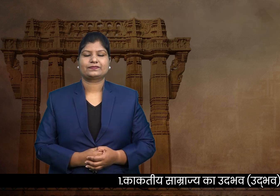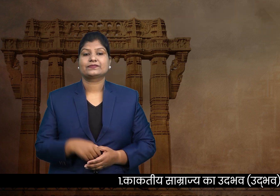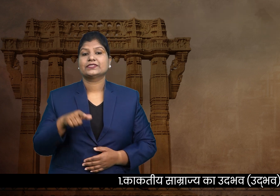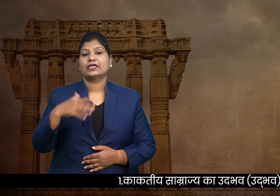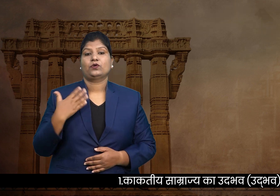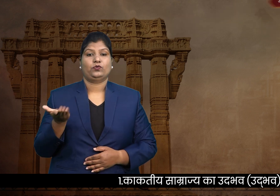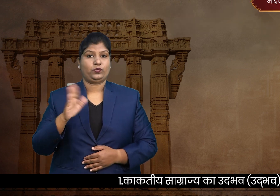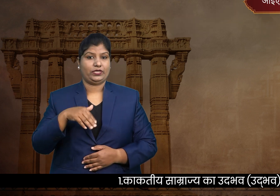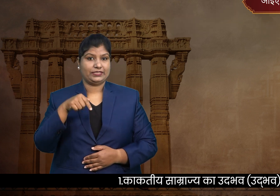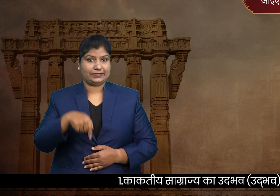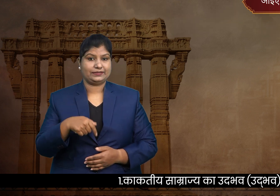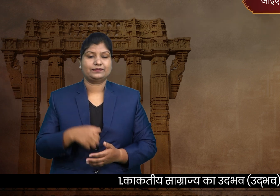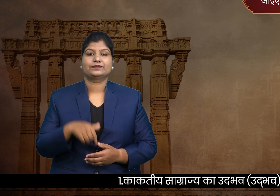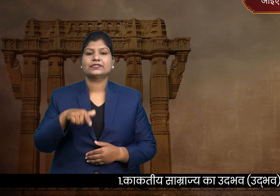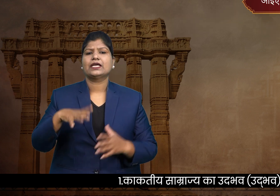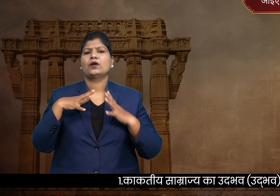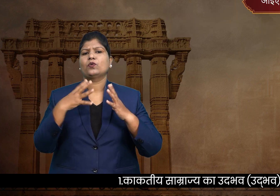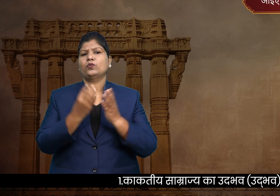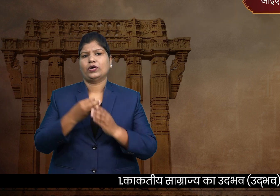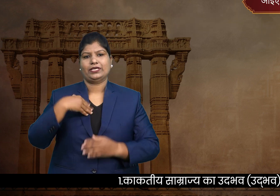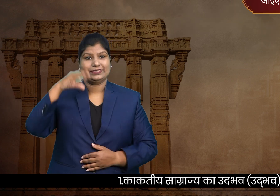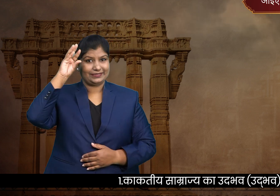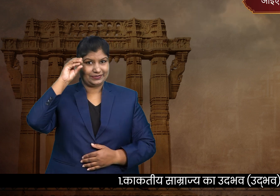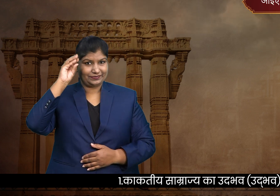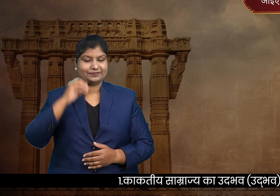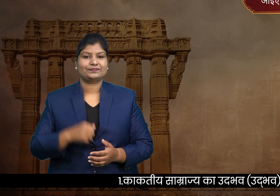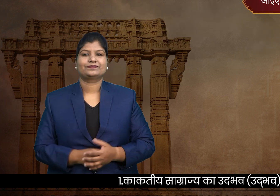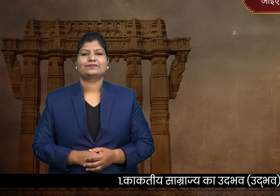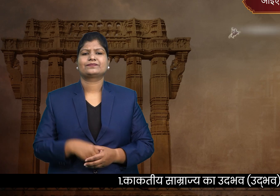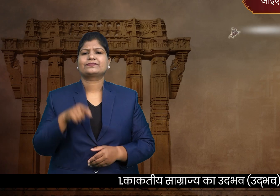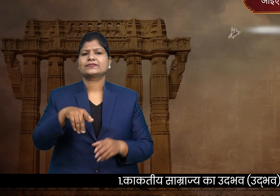एक, काकतीय साम्राज्य का उद्भव।